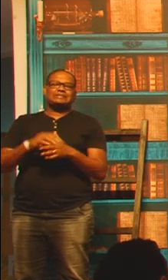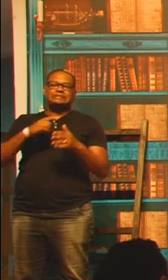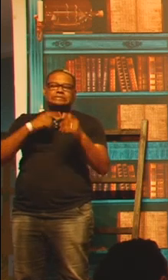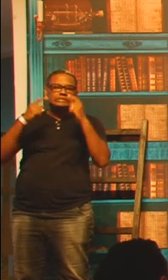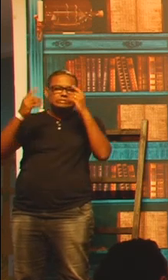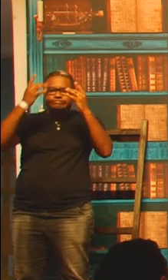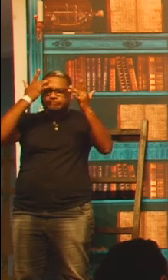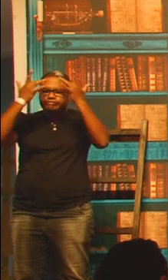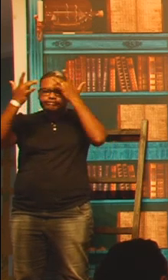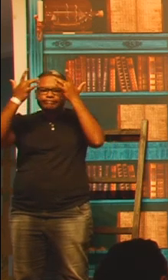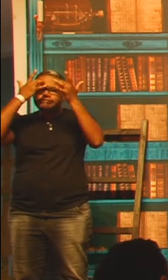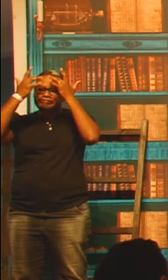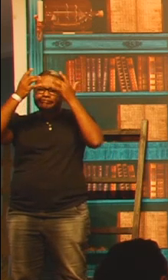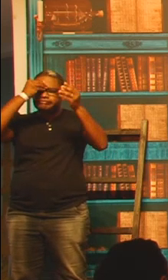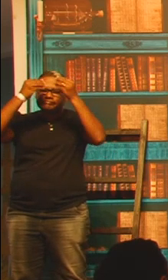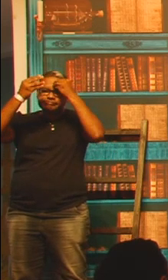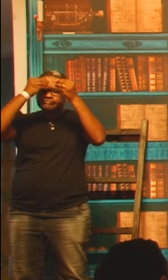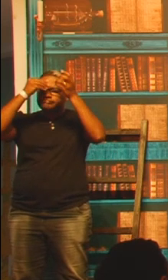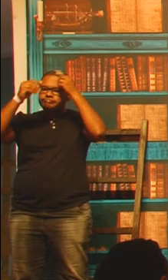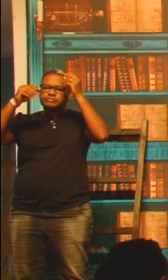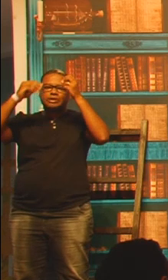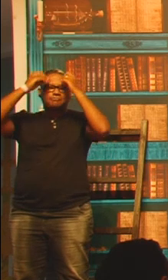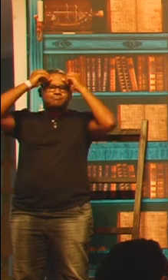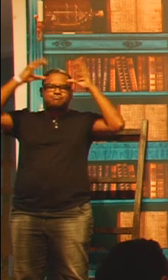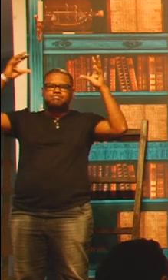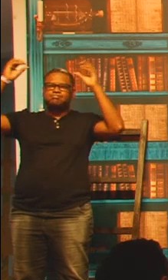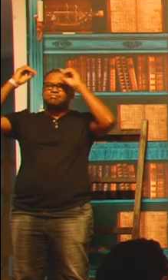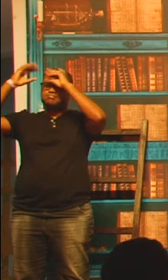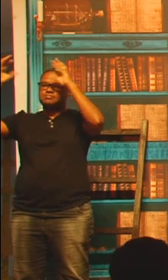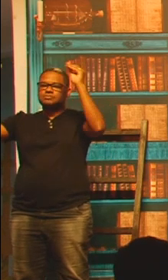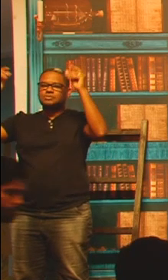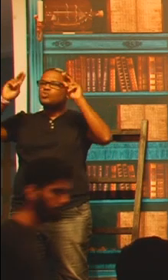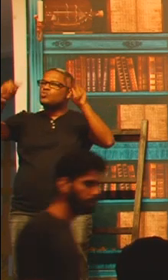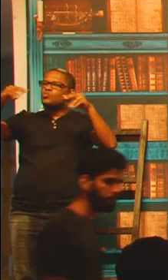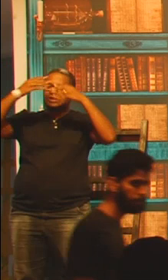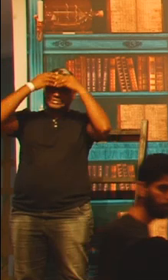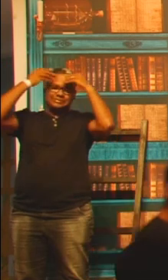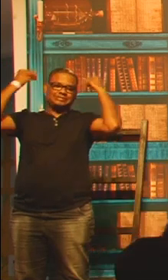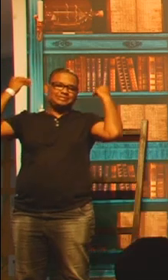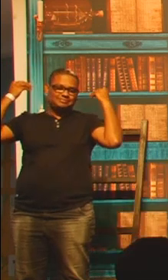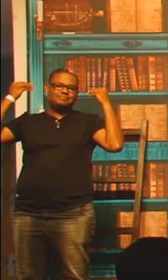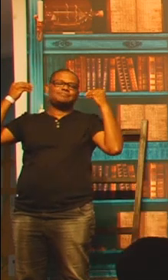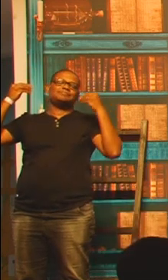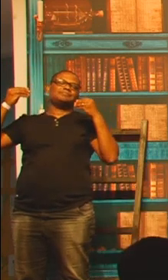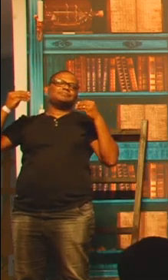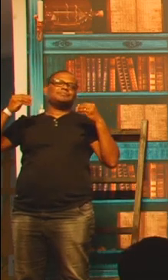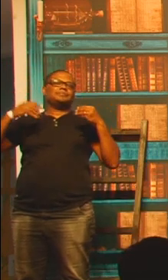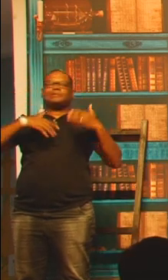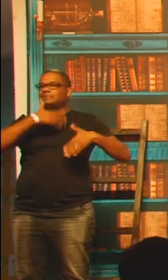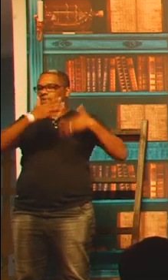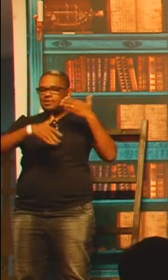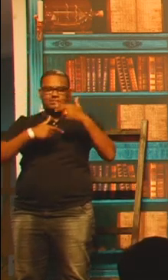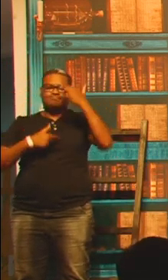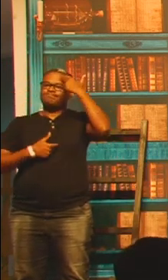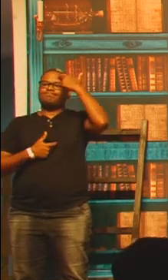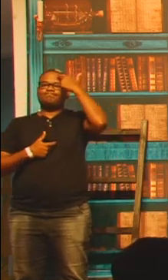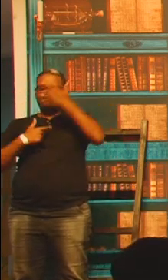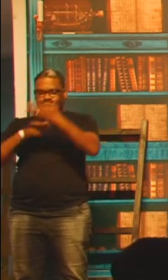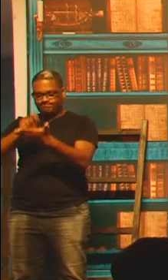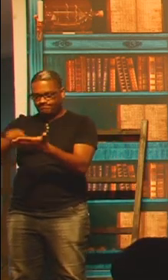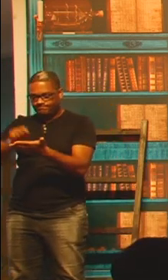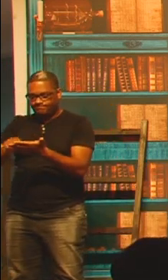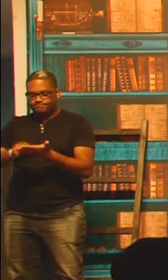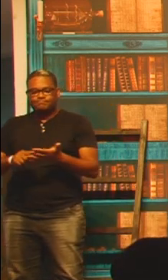povoavam minha mente de forma mágica mesmo, né? Que nunca me abandonaram. Eu acho que eu carrego muito disso para o que eu escrevo